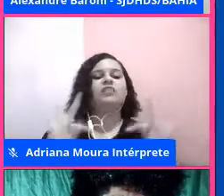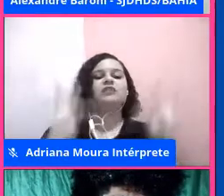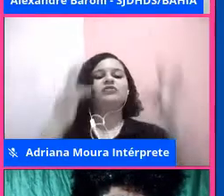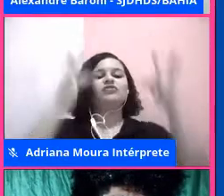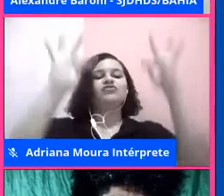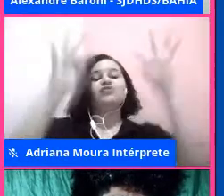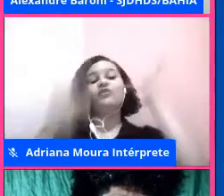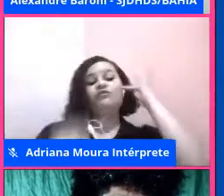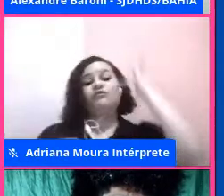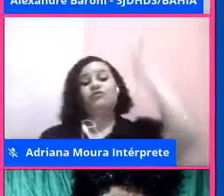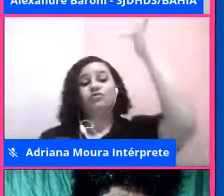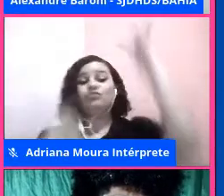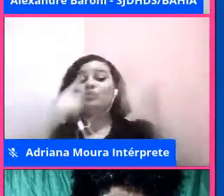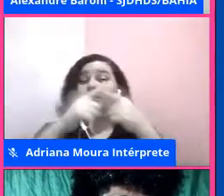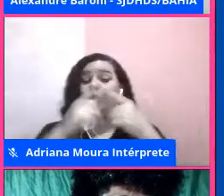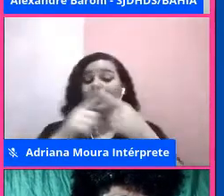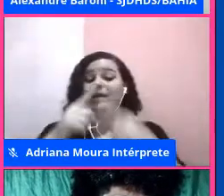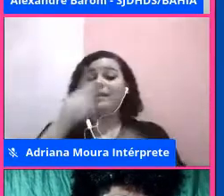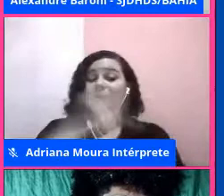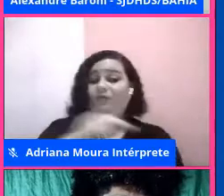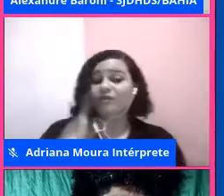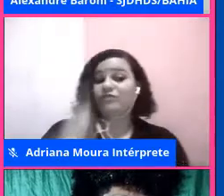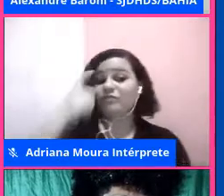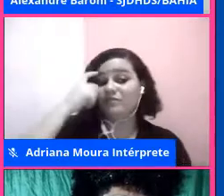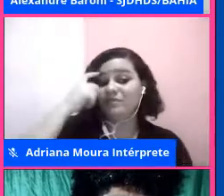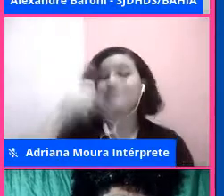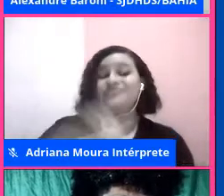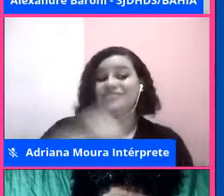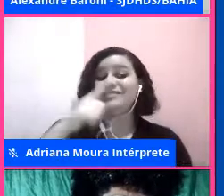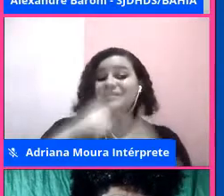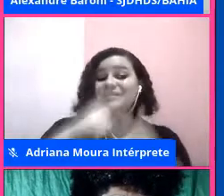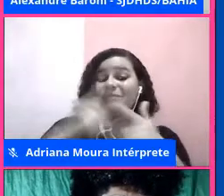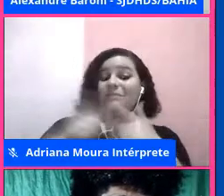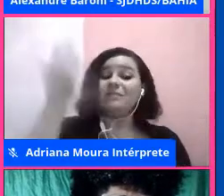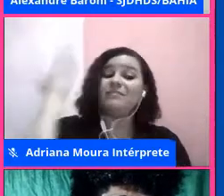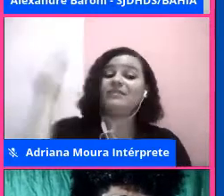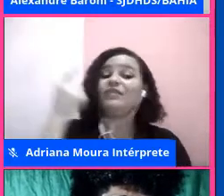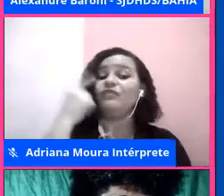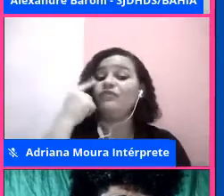um problema na visão e uma grande probabilidade de